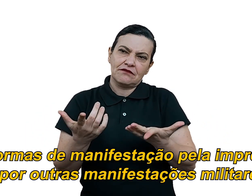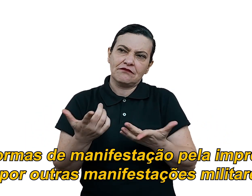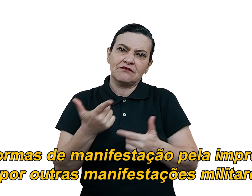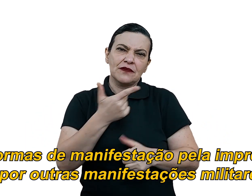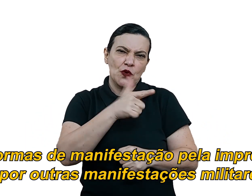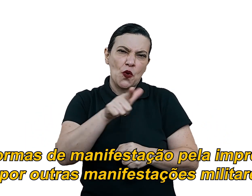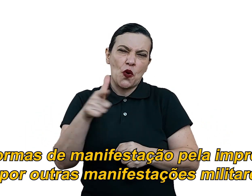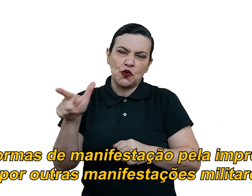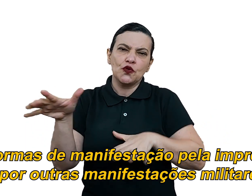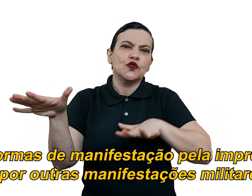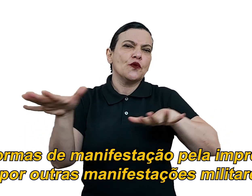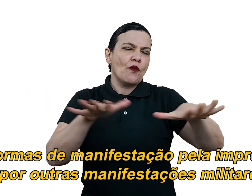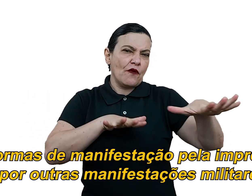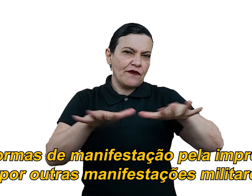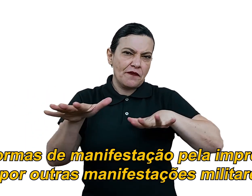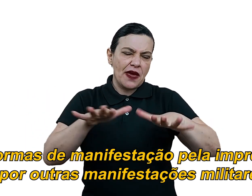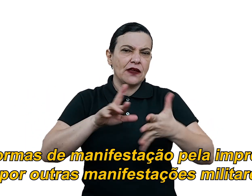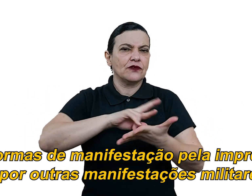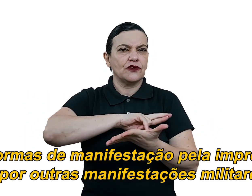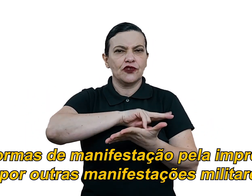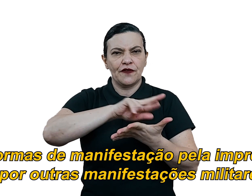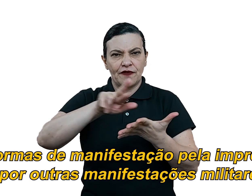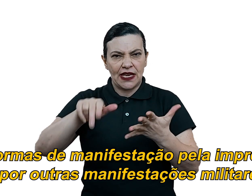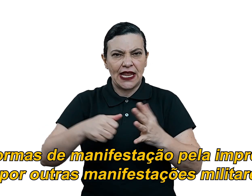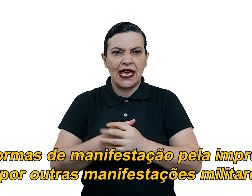outras manifestações